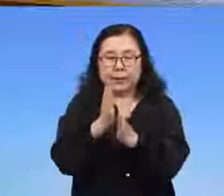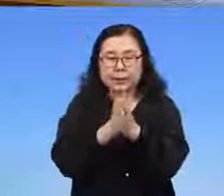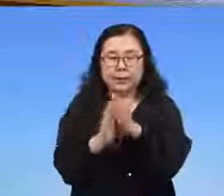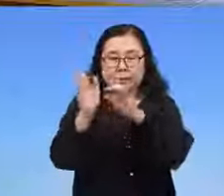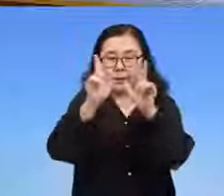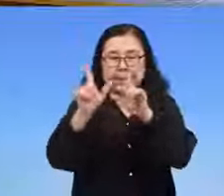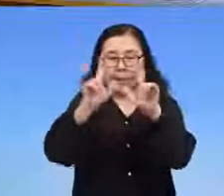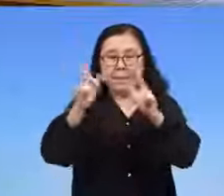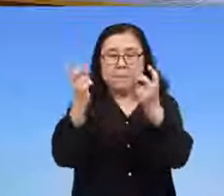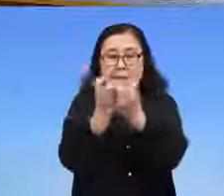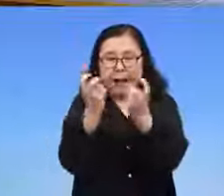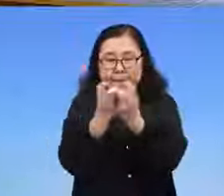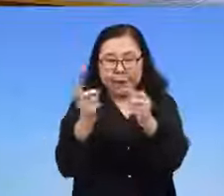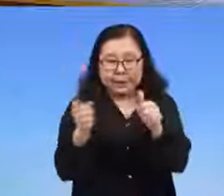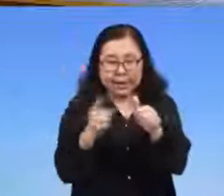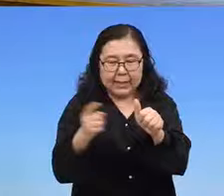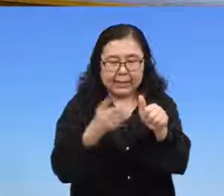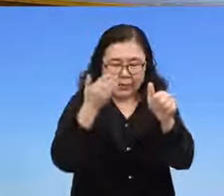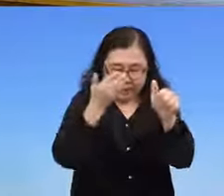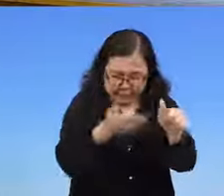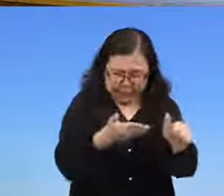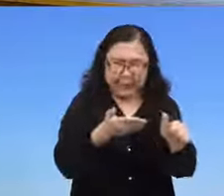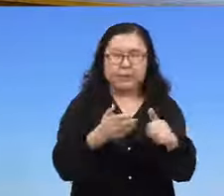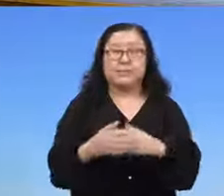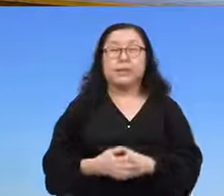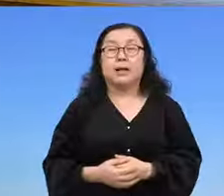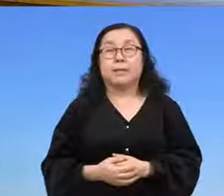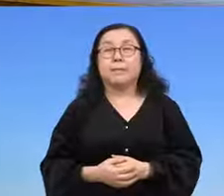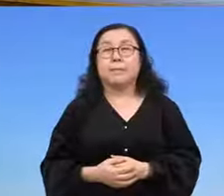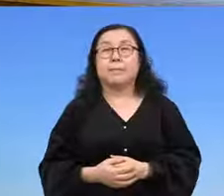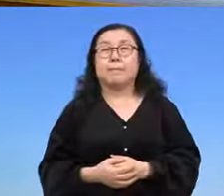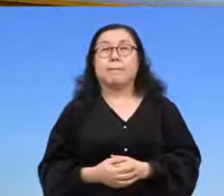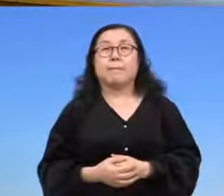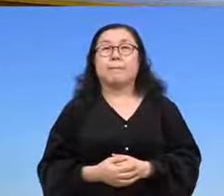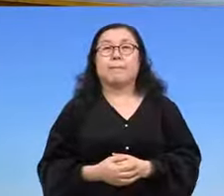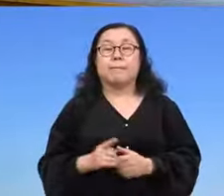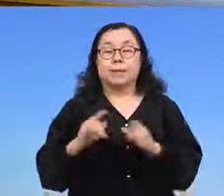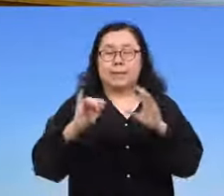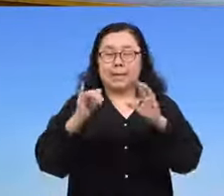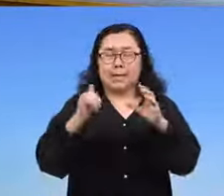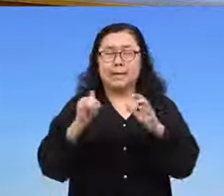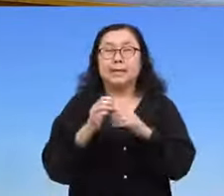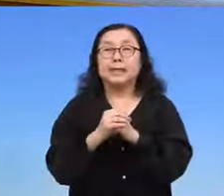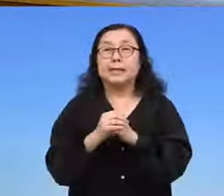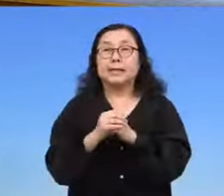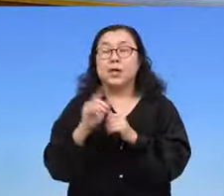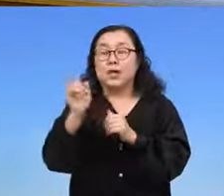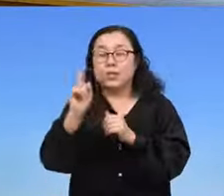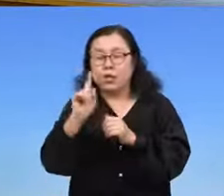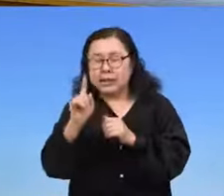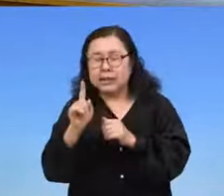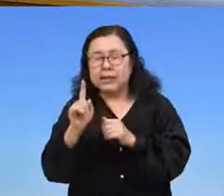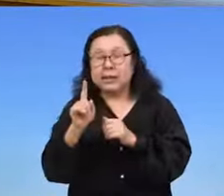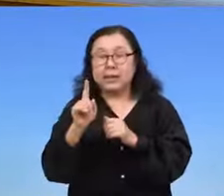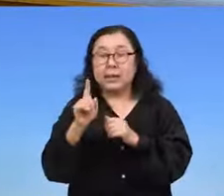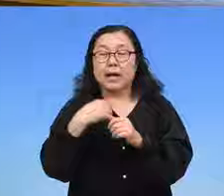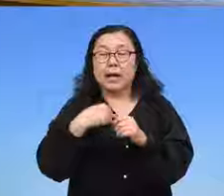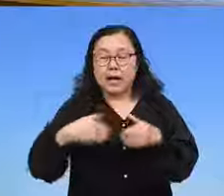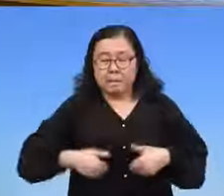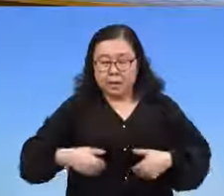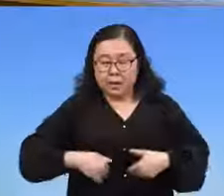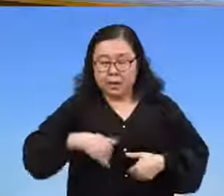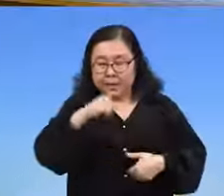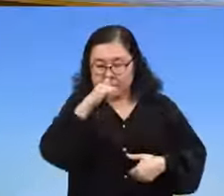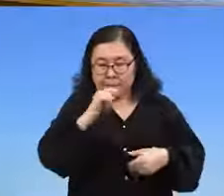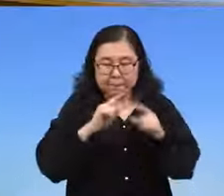가르쳐 드리겠습니다. 이게 저에게 너무나 매력적인 문장인 겁니다. 여러분, 이 세상은요, 무엇이든지